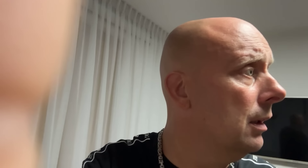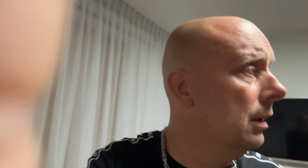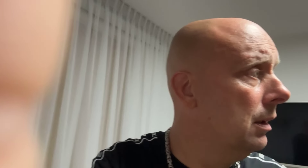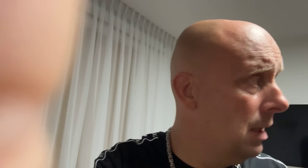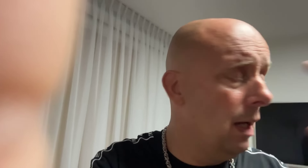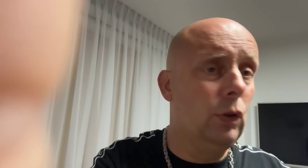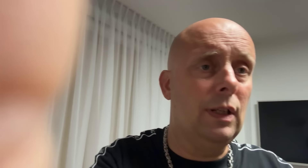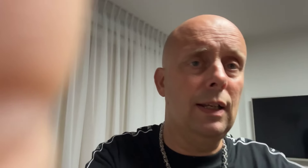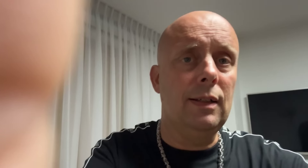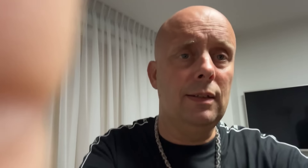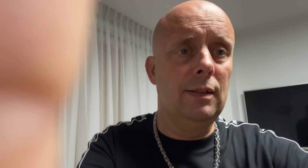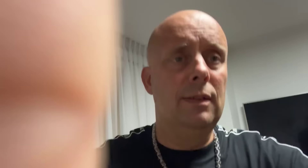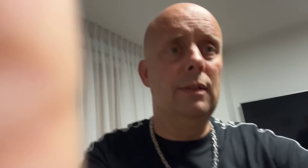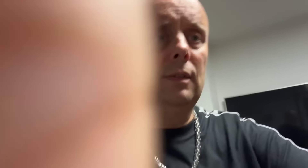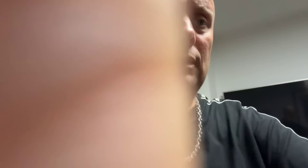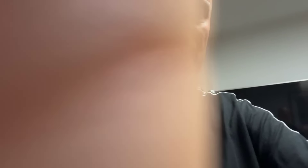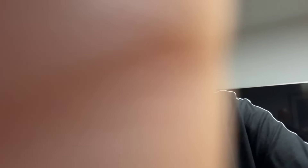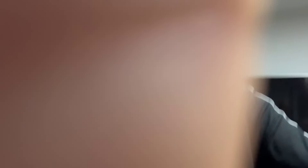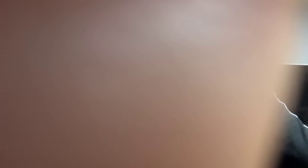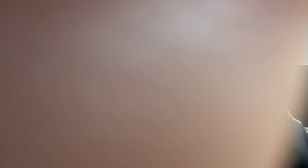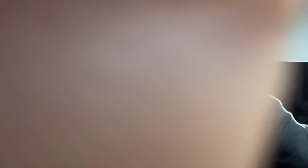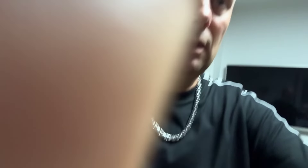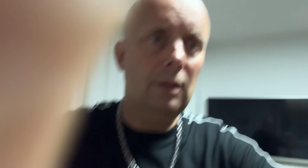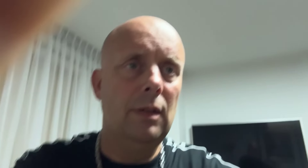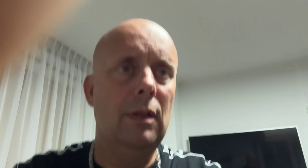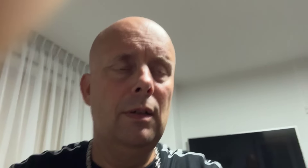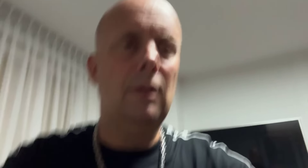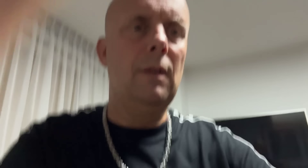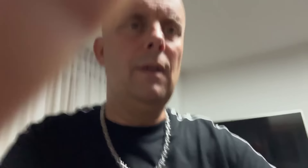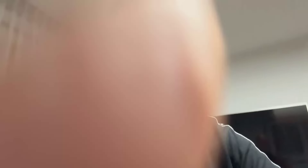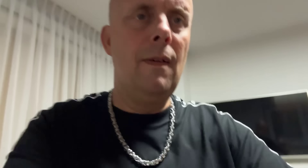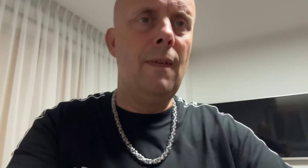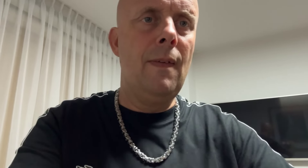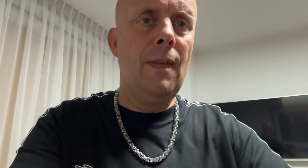Uit de keuken. Uit de keuken.